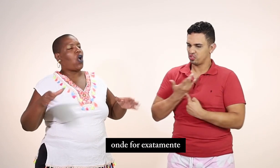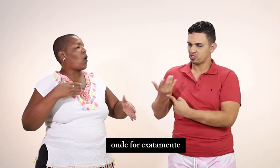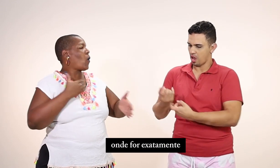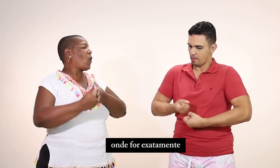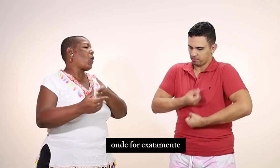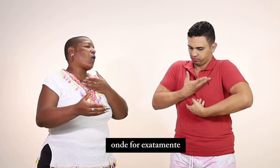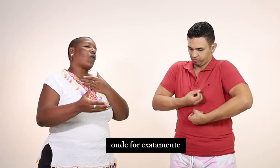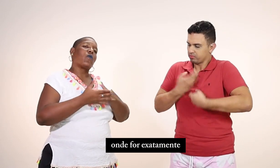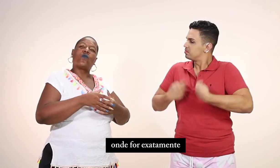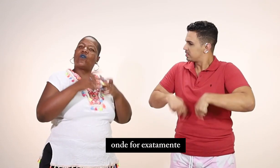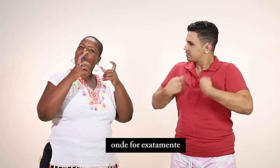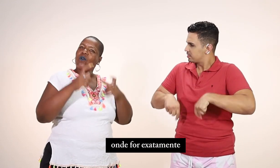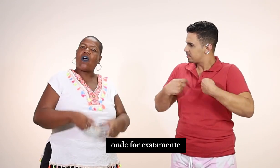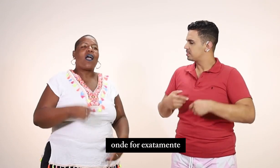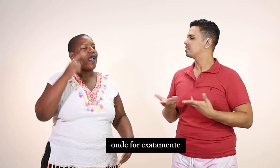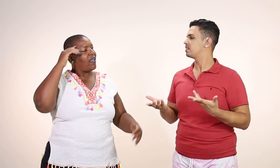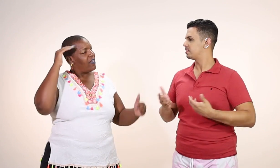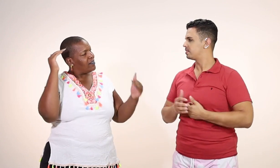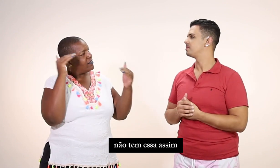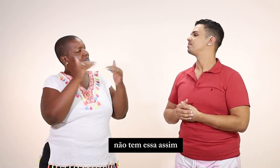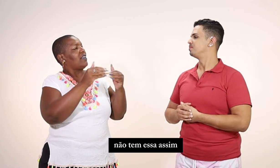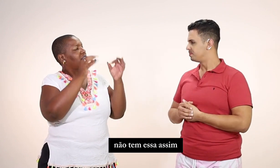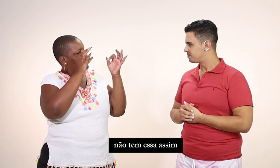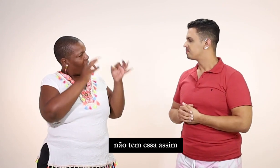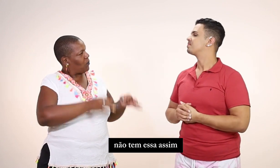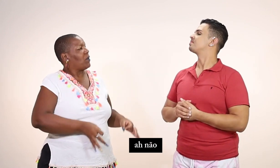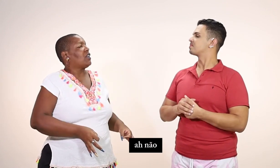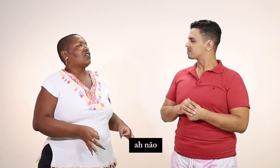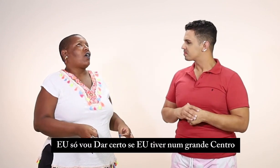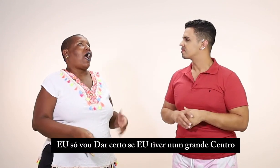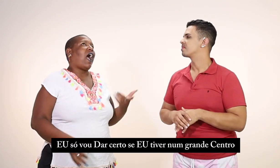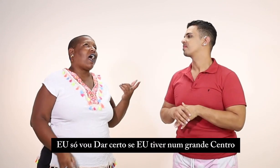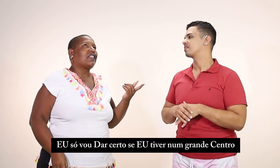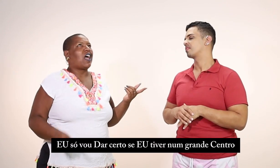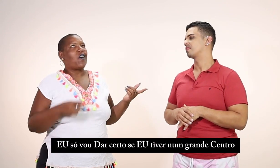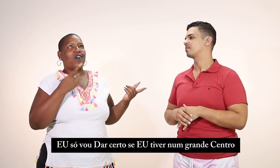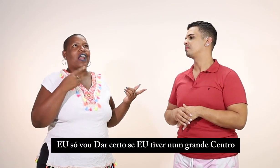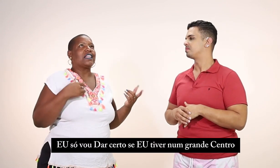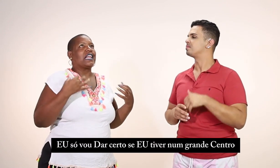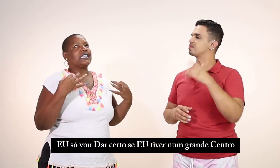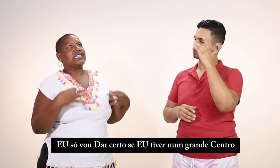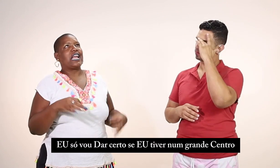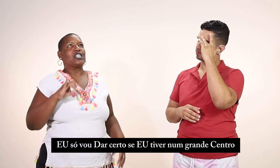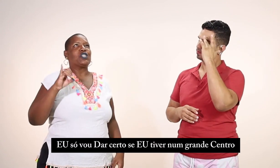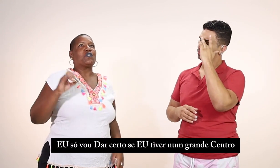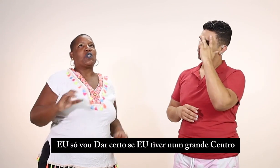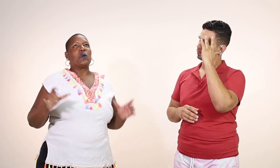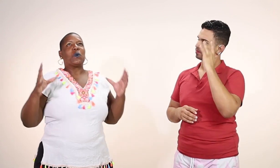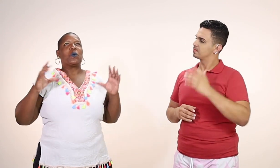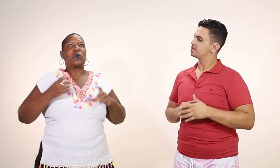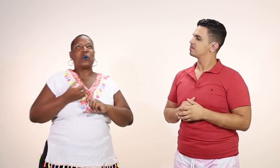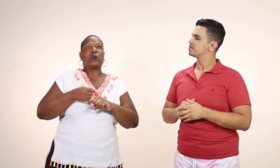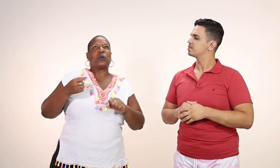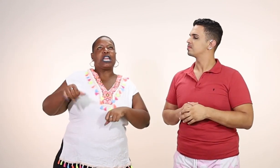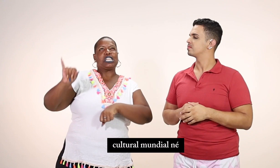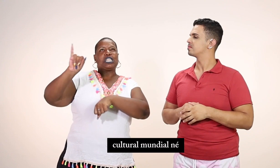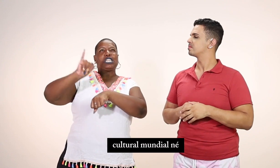for. Exatamente. Não tem essa assim, não, eu só vou dar certo se eu estiver num grande centro